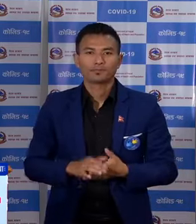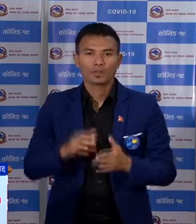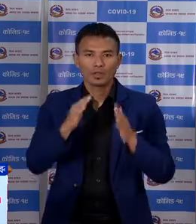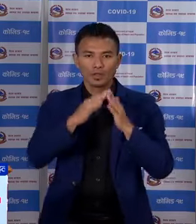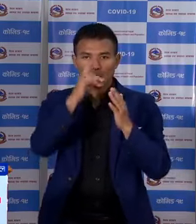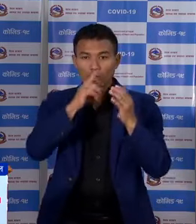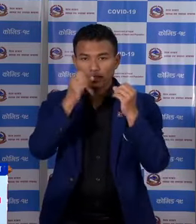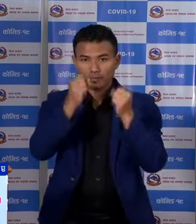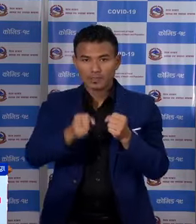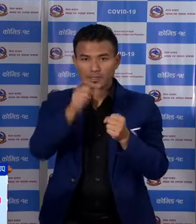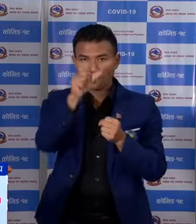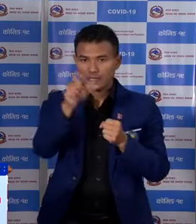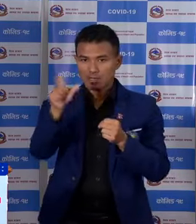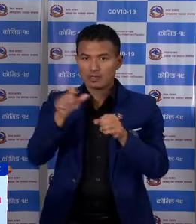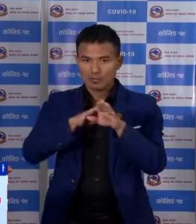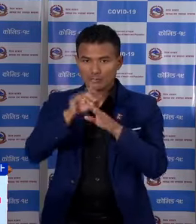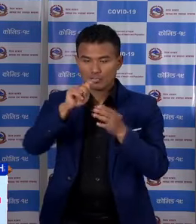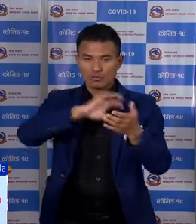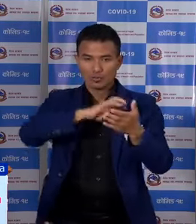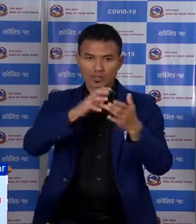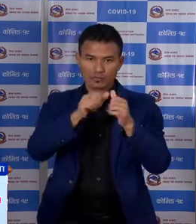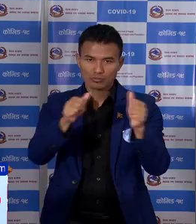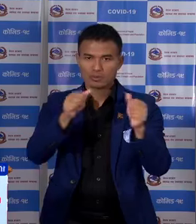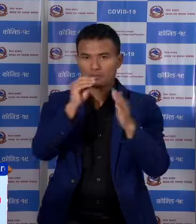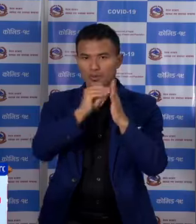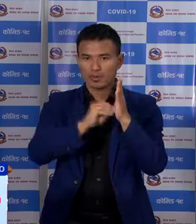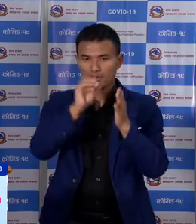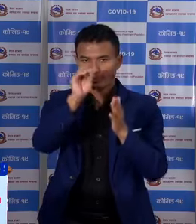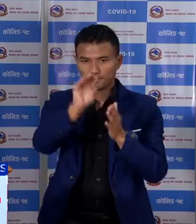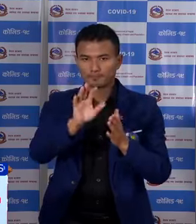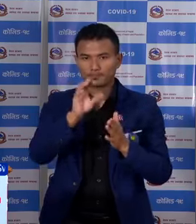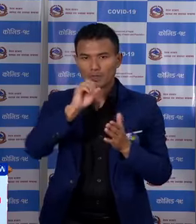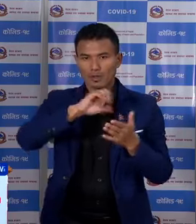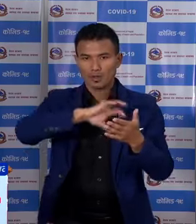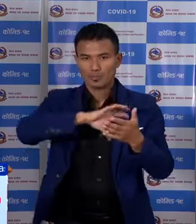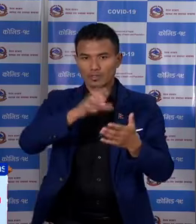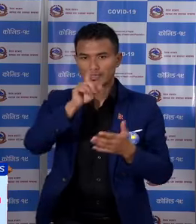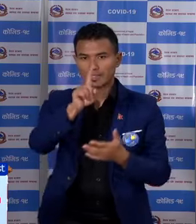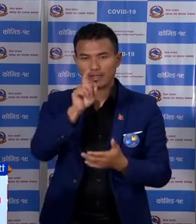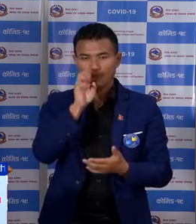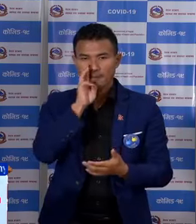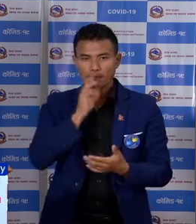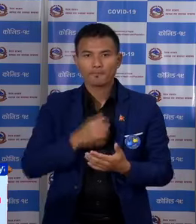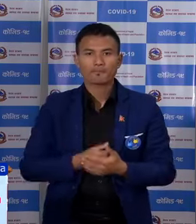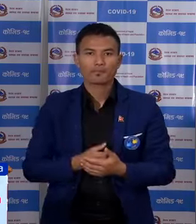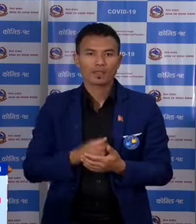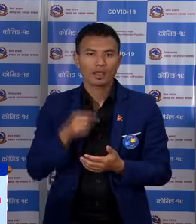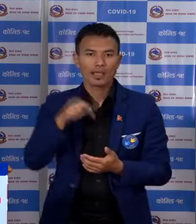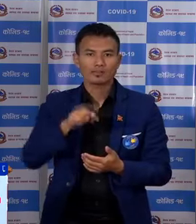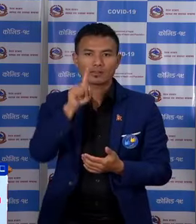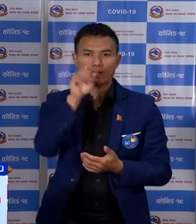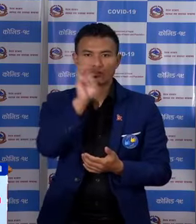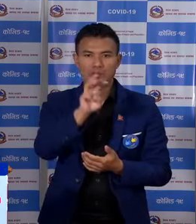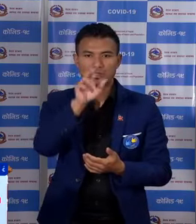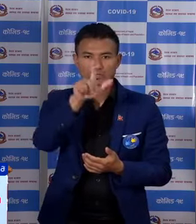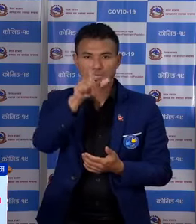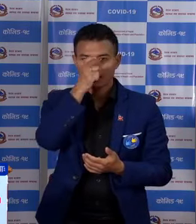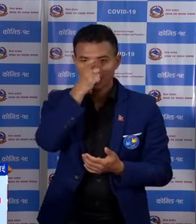क्वारेंटाइन मां रहेका ब्यक्ति हरुको प्रदेशिक विवरण दिन चाहांचू प्रदेश नमर एक मां आजा 1